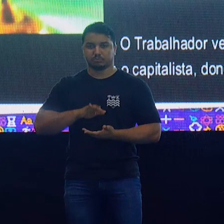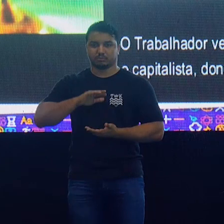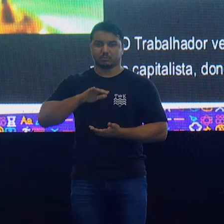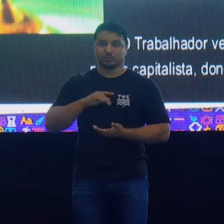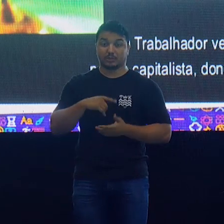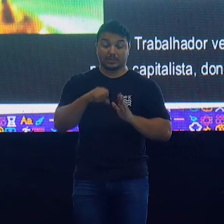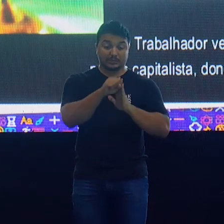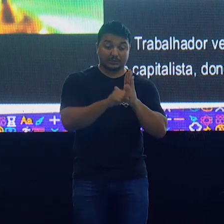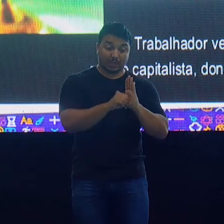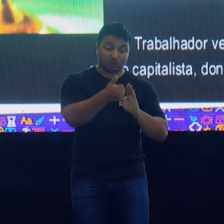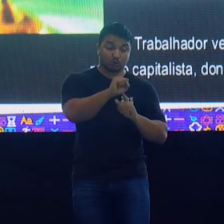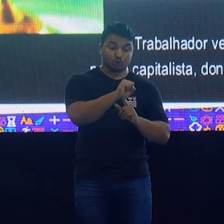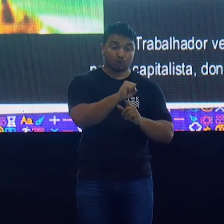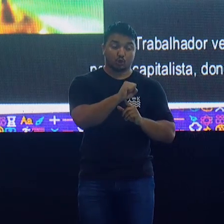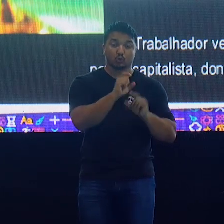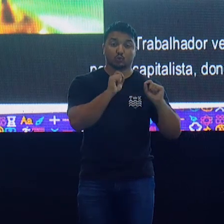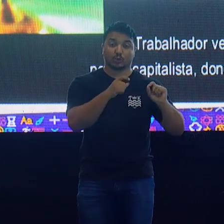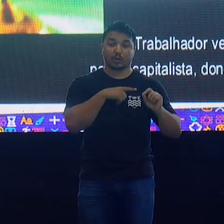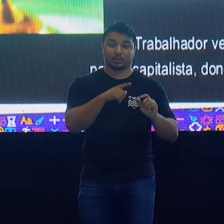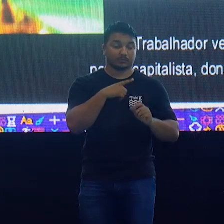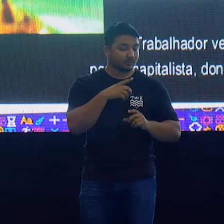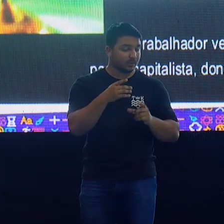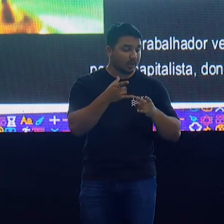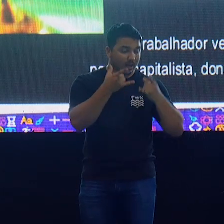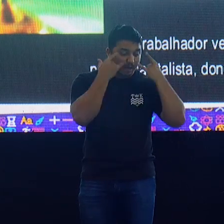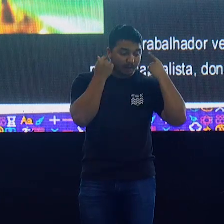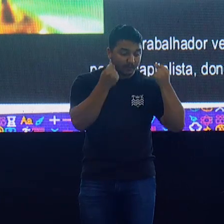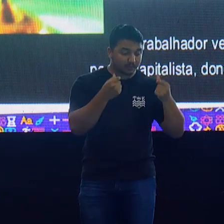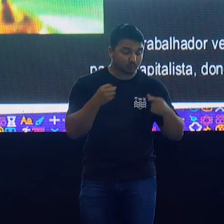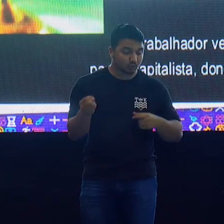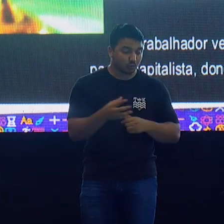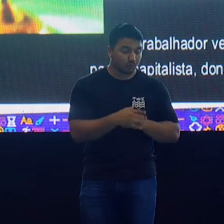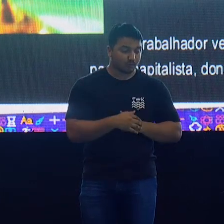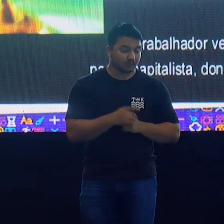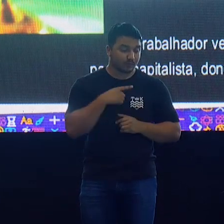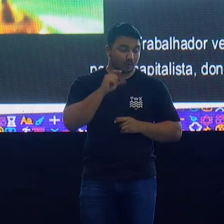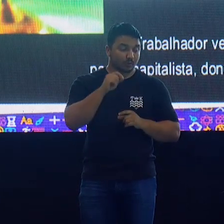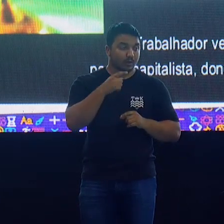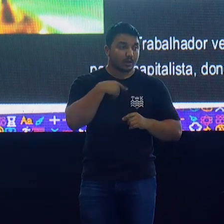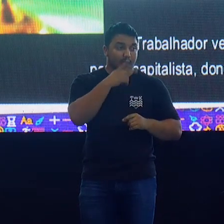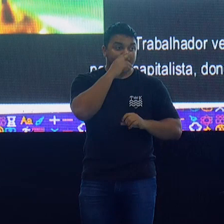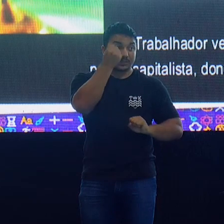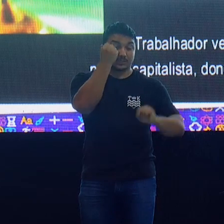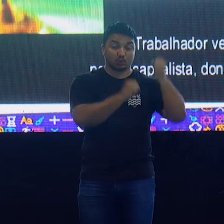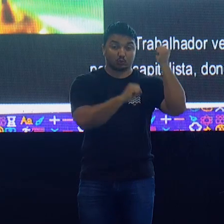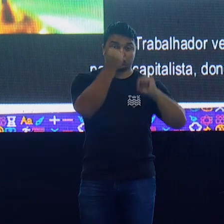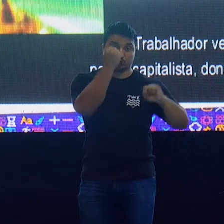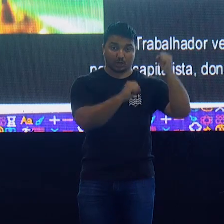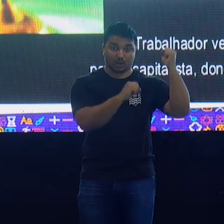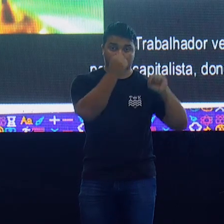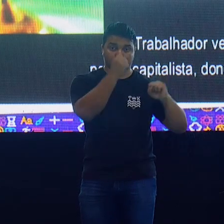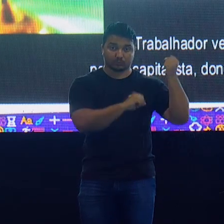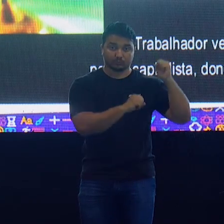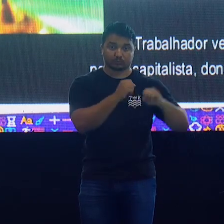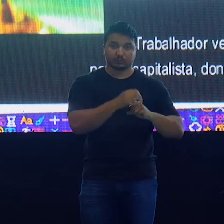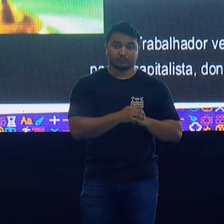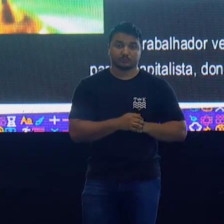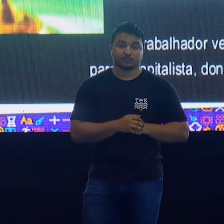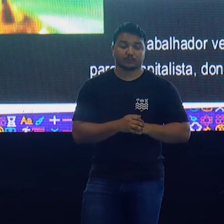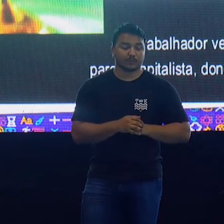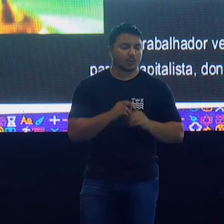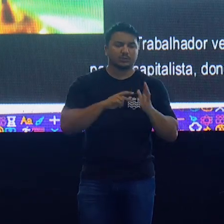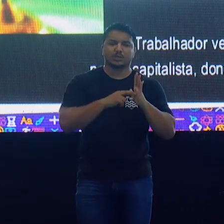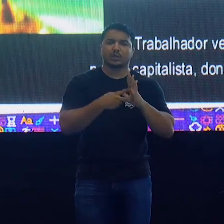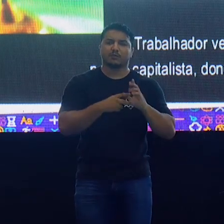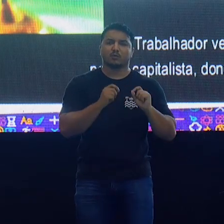do século XVIII, o capitalismo entra numa nova fase. Ele passa a ser industrial. O que é